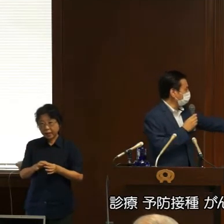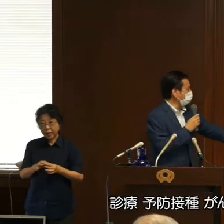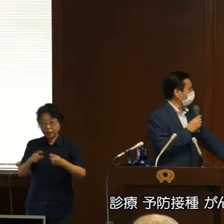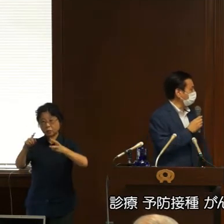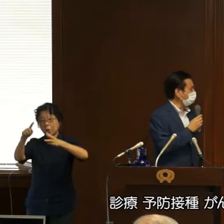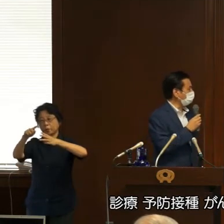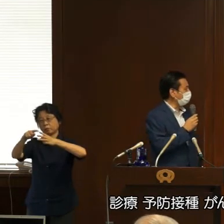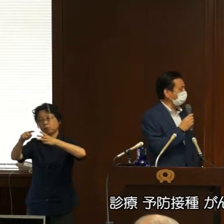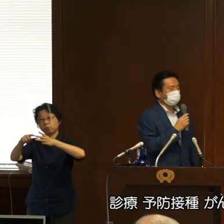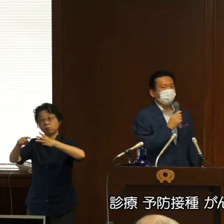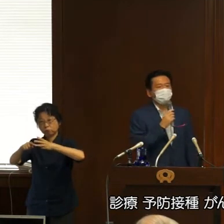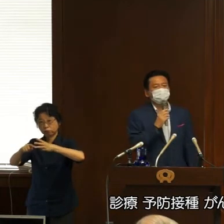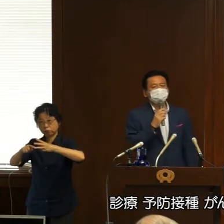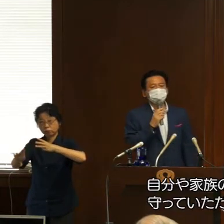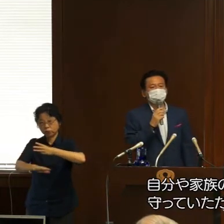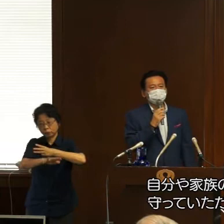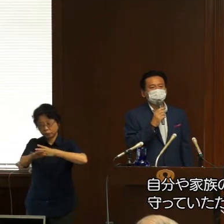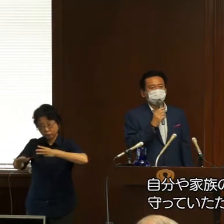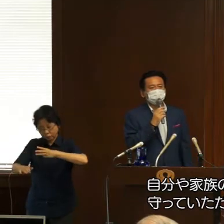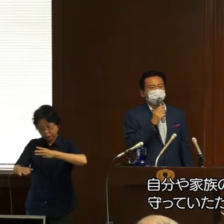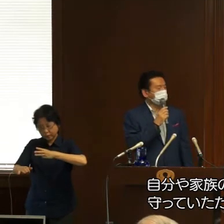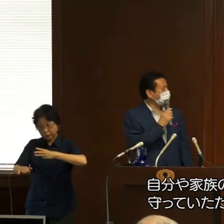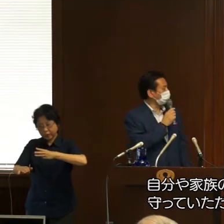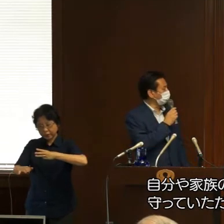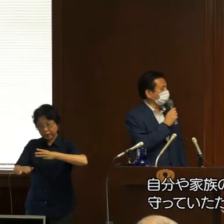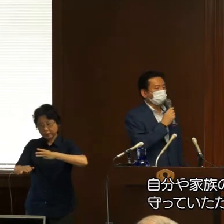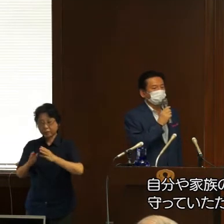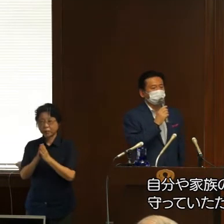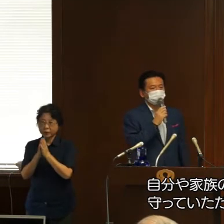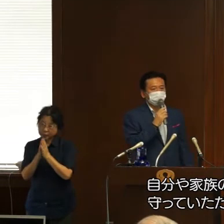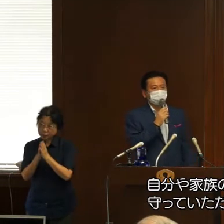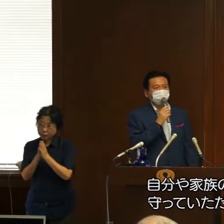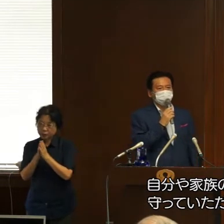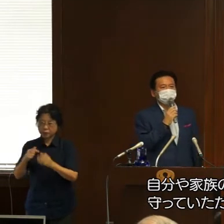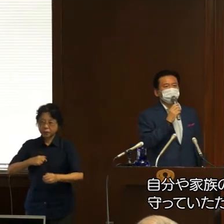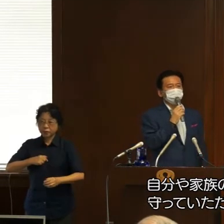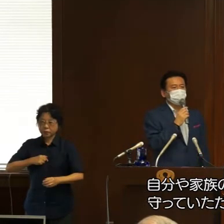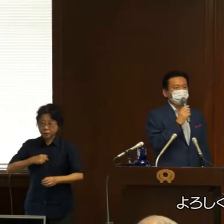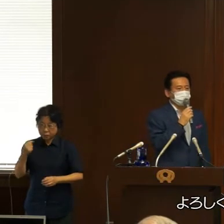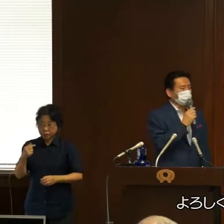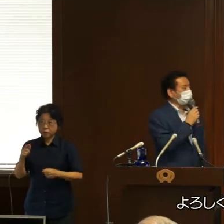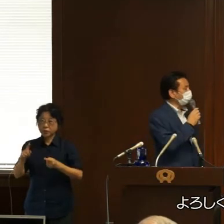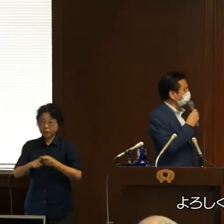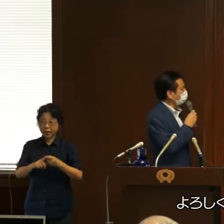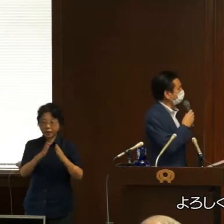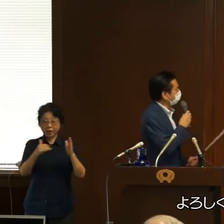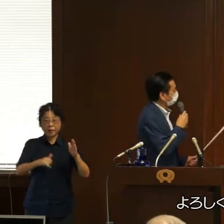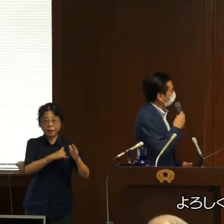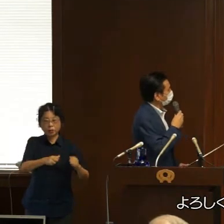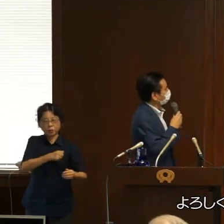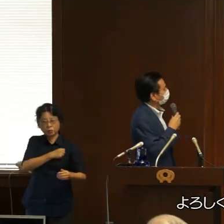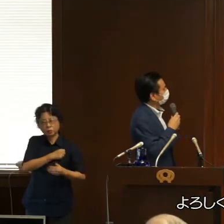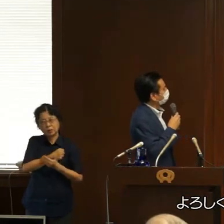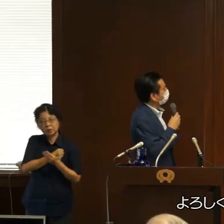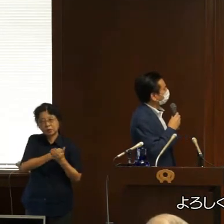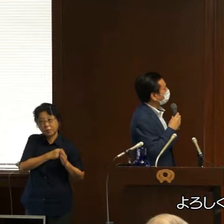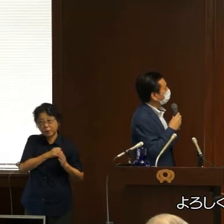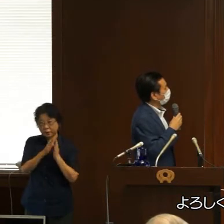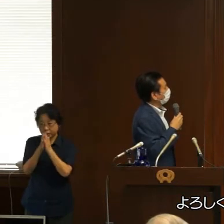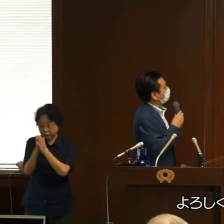がん検診受けていただいて、自分や家族の大切な命を守っていただきたいと思います。よろしくお願いします。